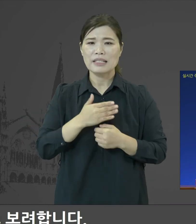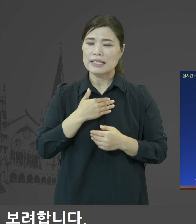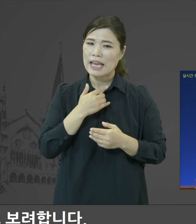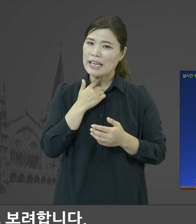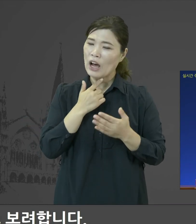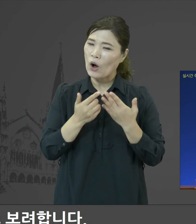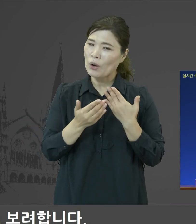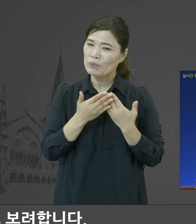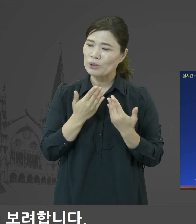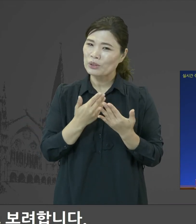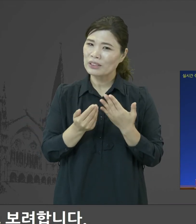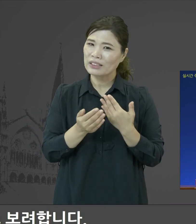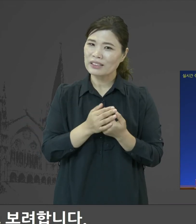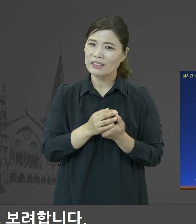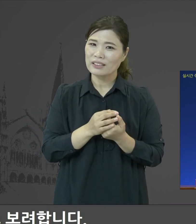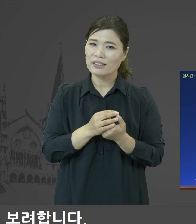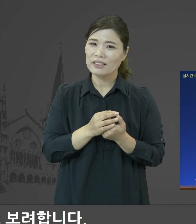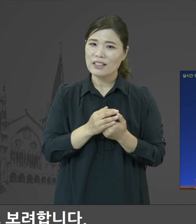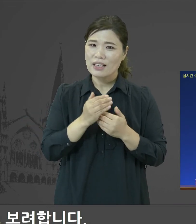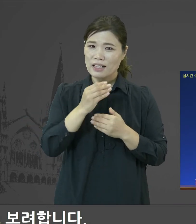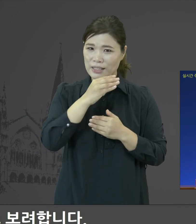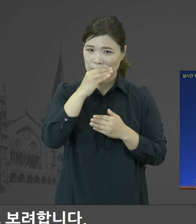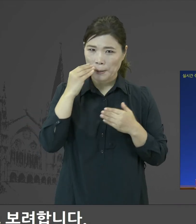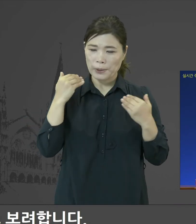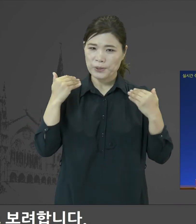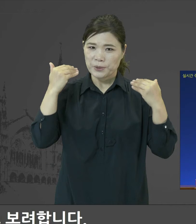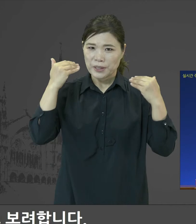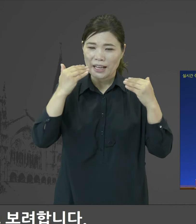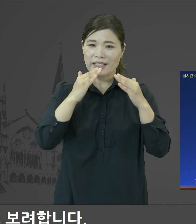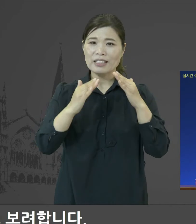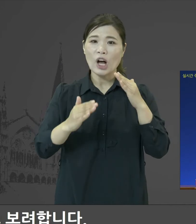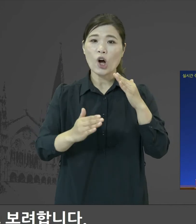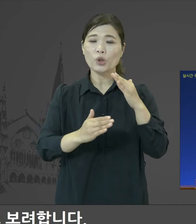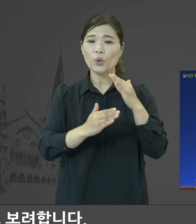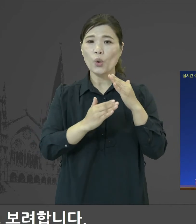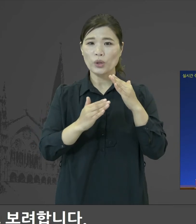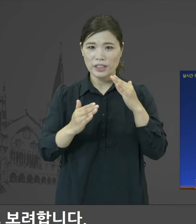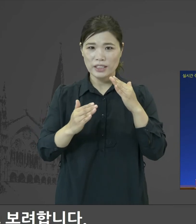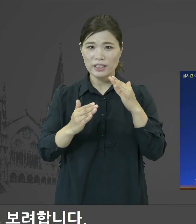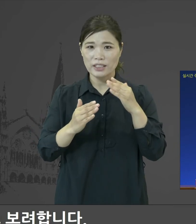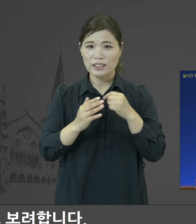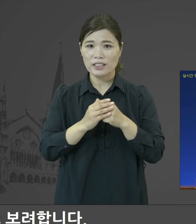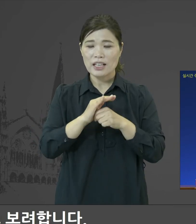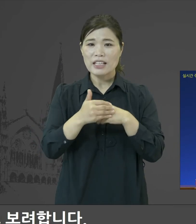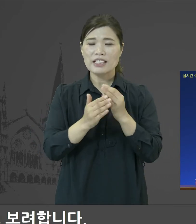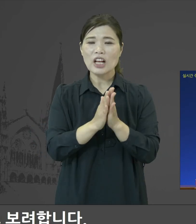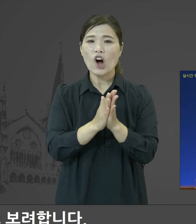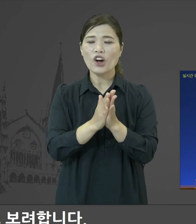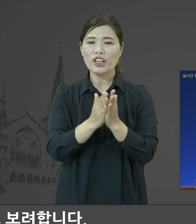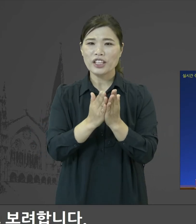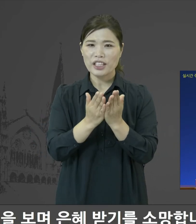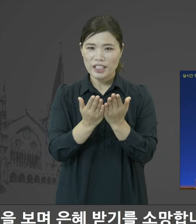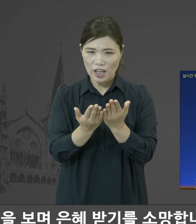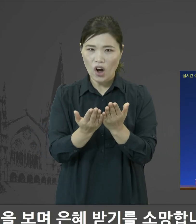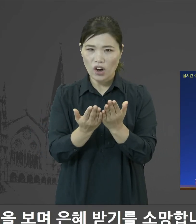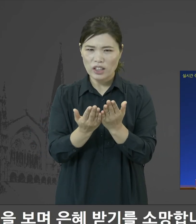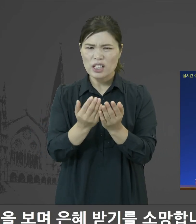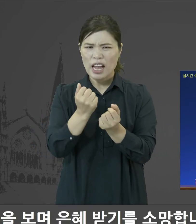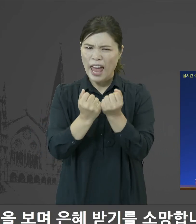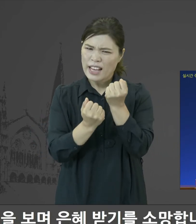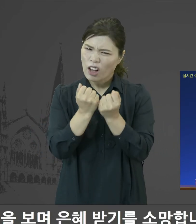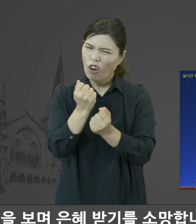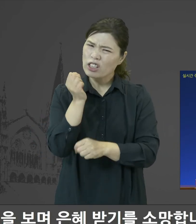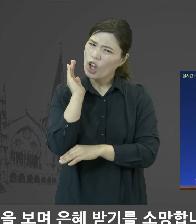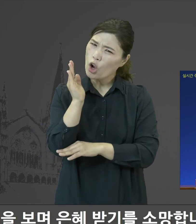경험으로는요, 참 성숙한 성도들은 성경을 해석해 주는 설교보다 성경 자체 속에서 더 은혜를